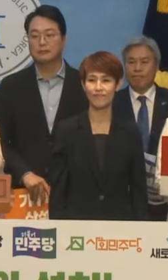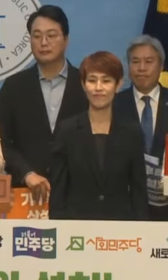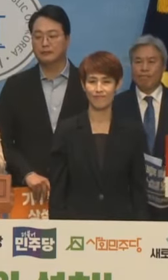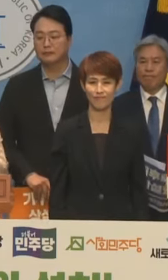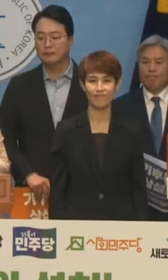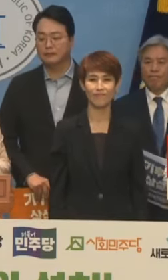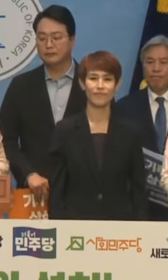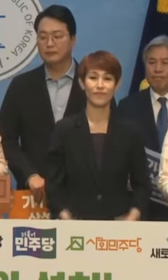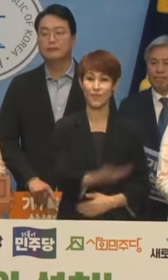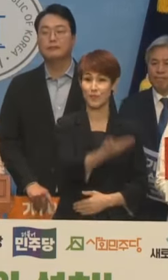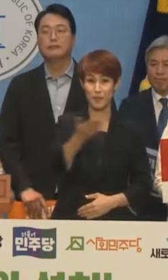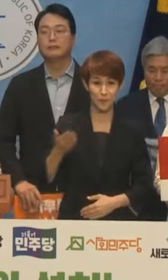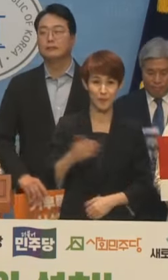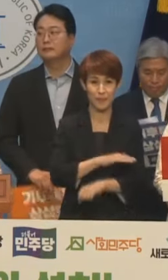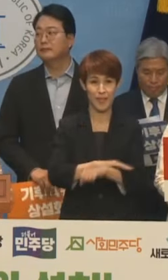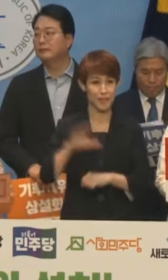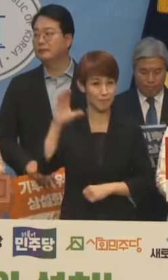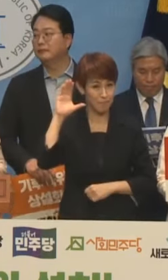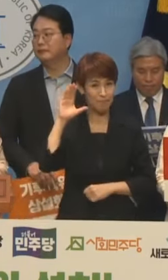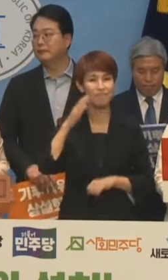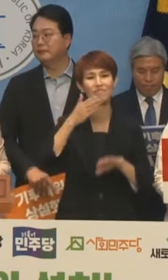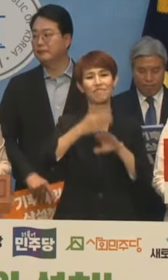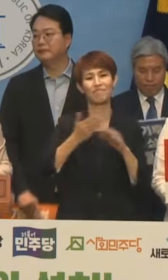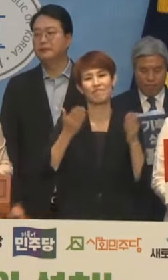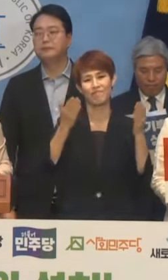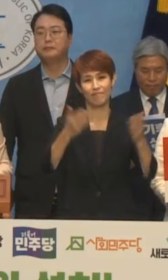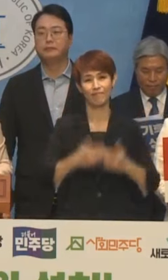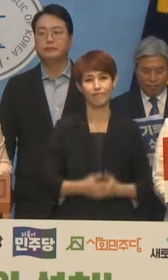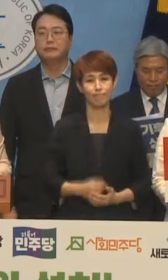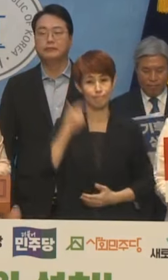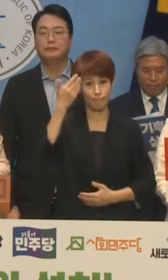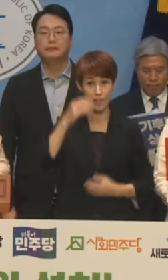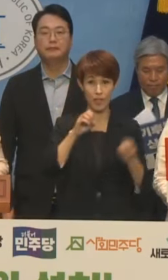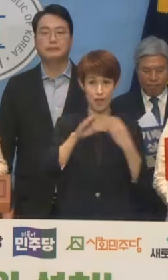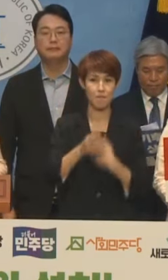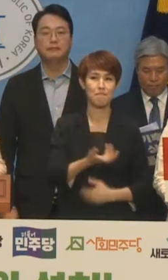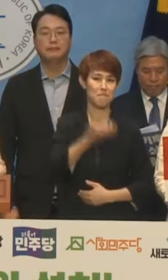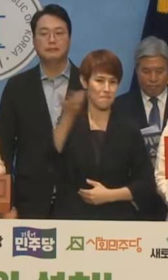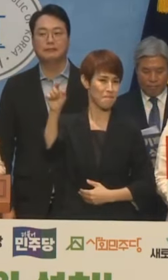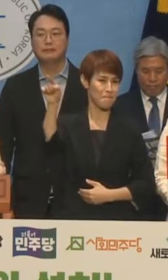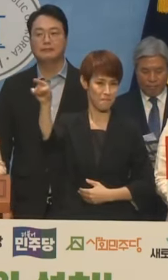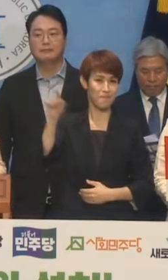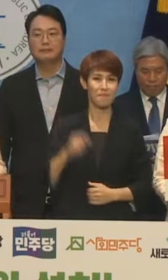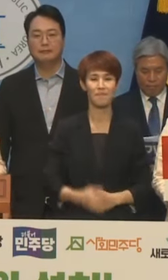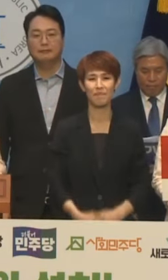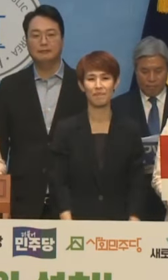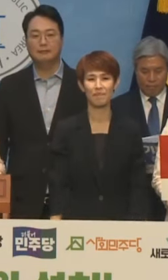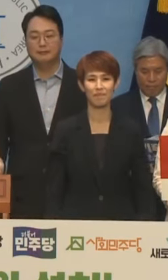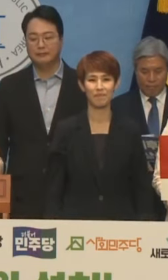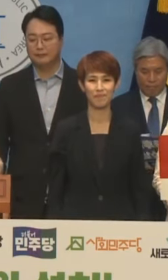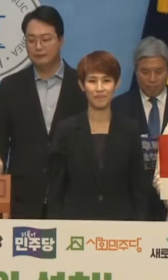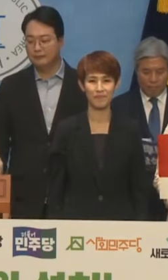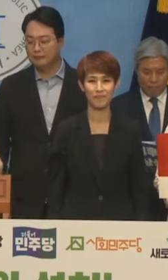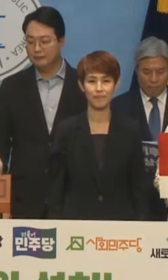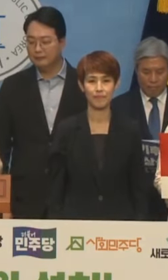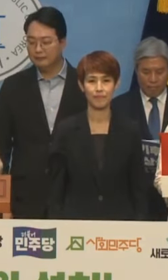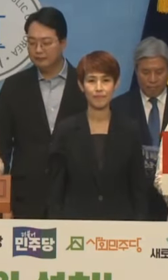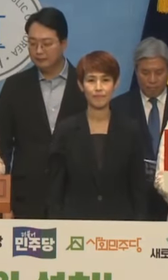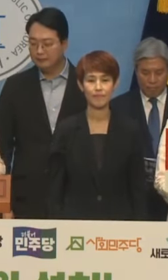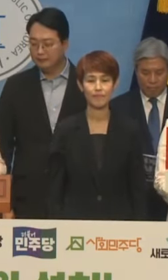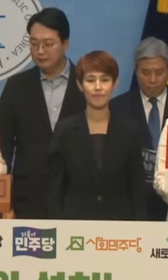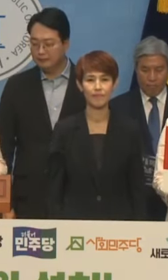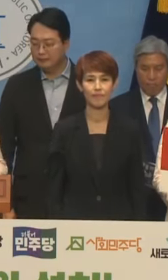네, 언론인 여러분들 경청해 주셔서 감사드립니다. 질의응답은 바깥에서 진행하도록 하겠습니다.